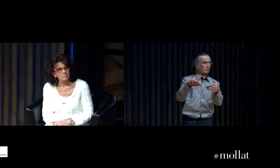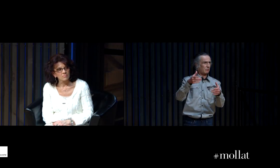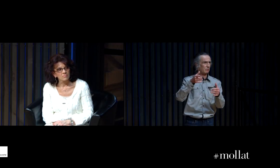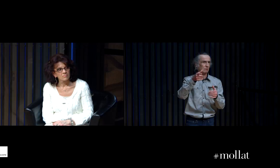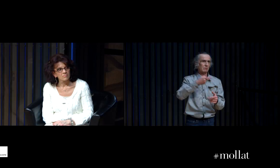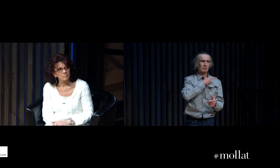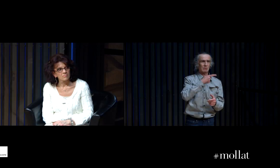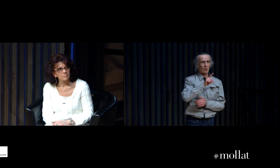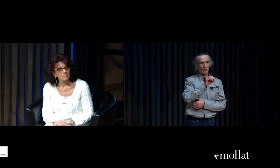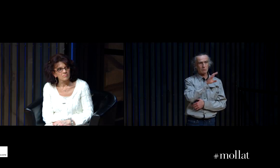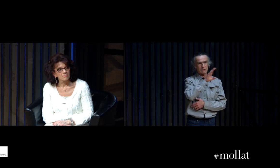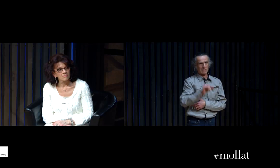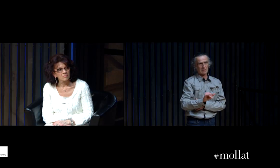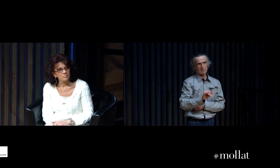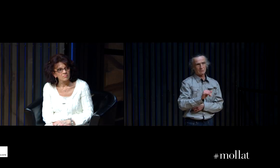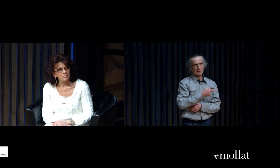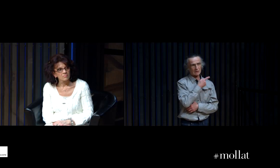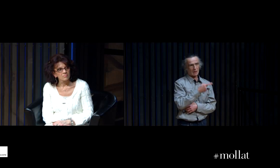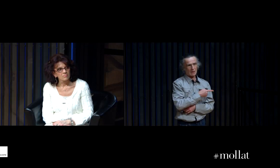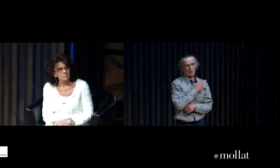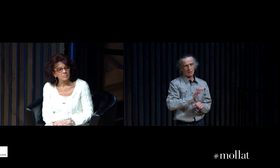une période de déclin. Et